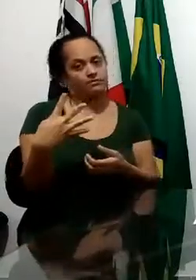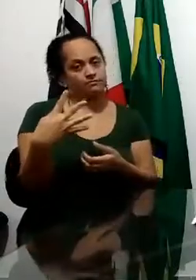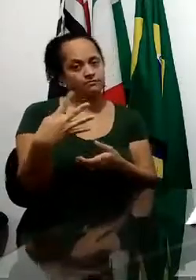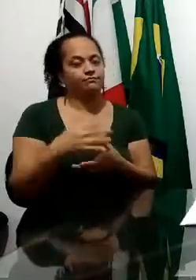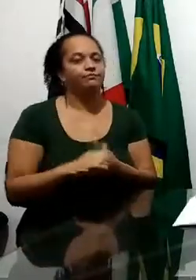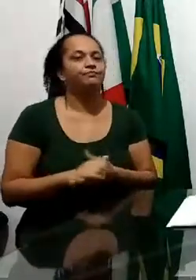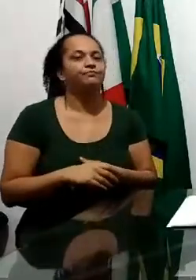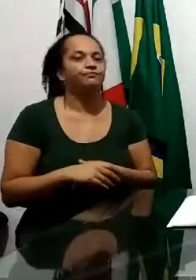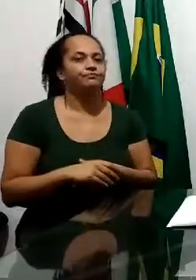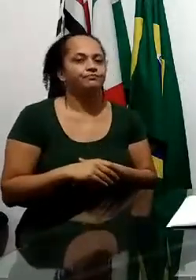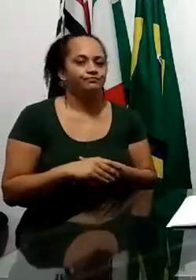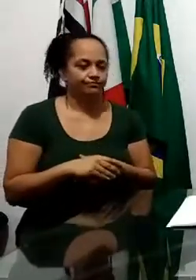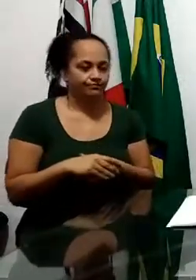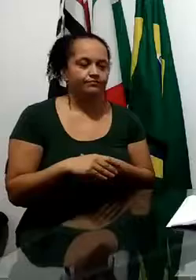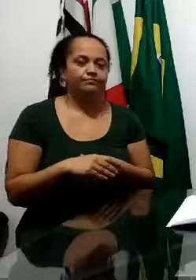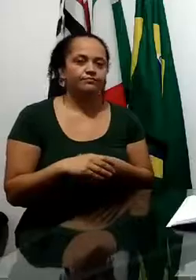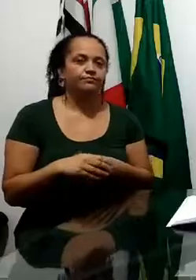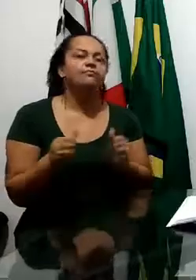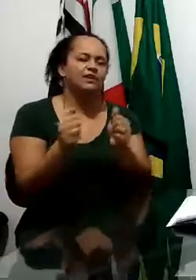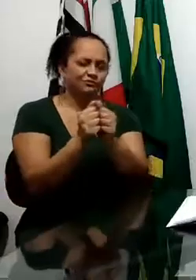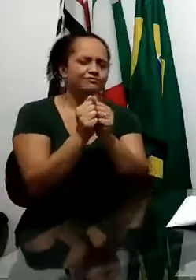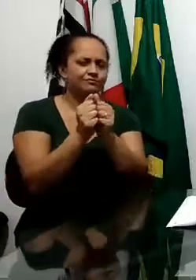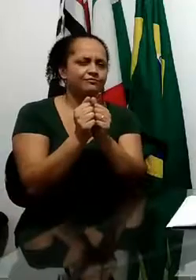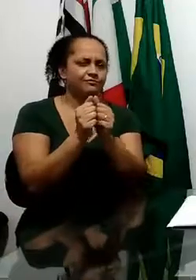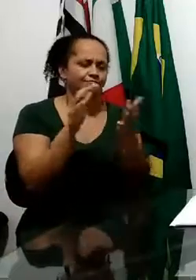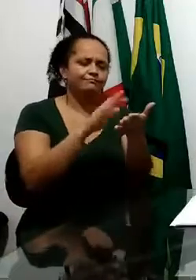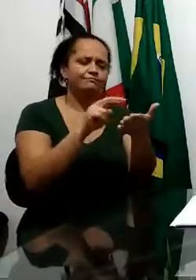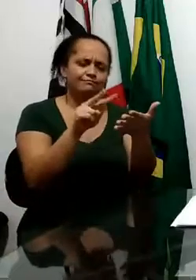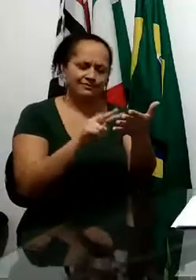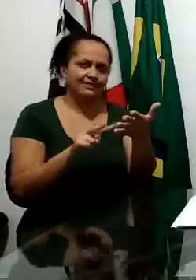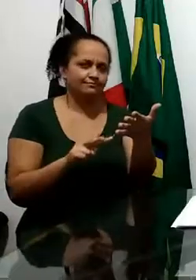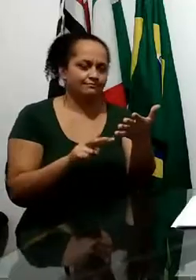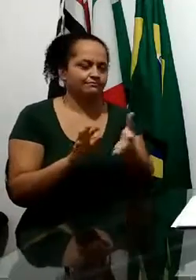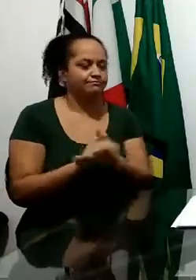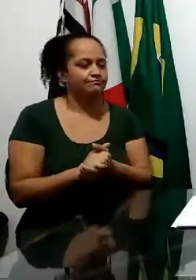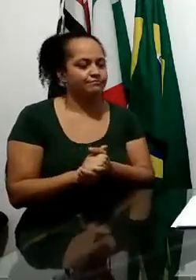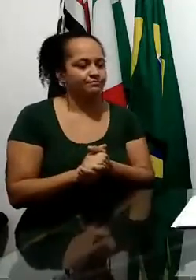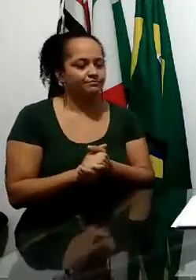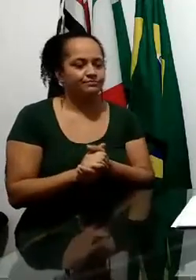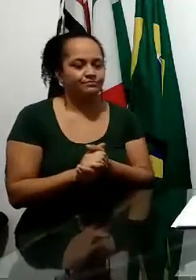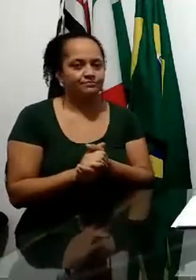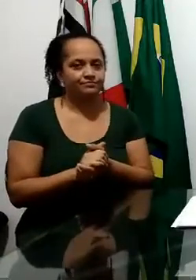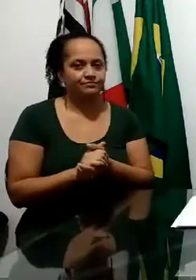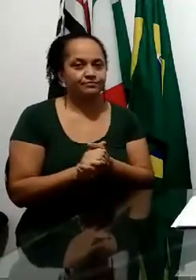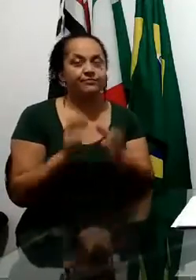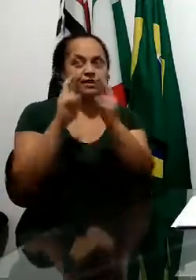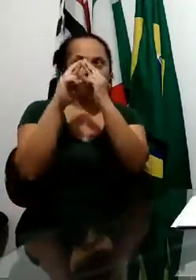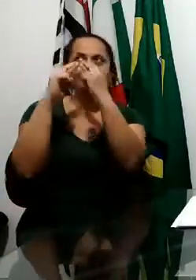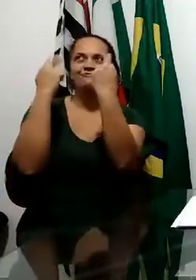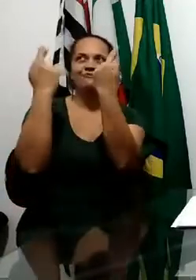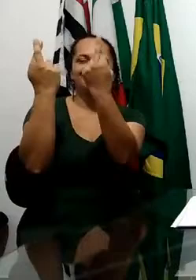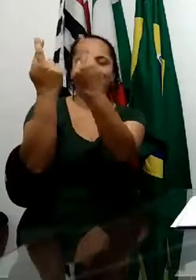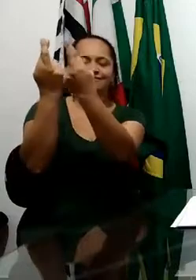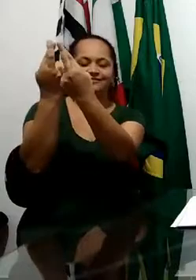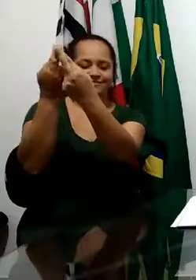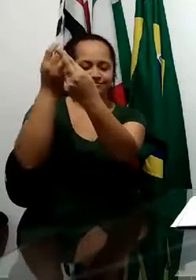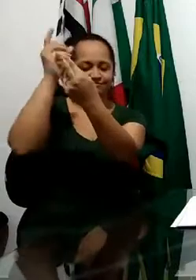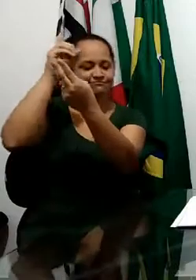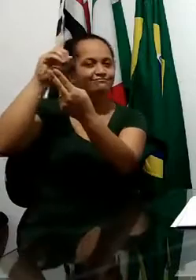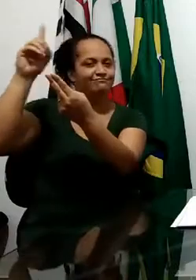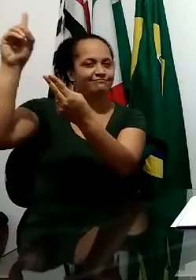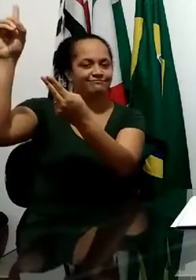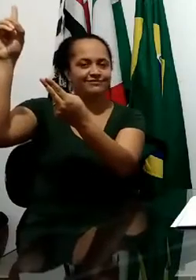14. Eu vou ler, acompanha comigo, por gentileza. Pois o reino de Deus será